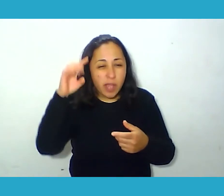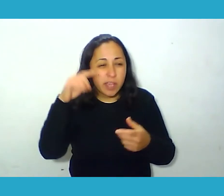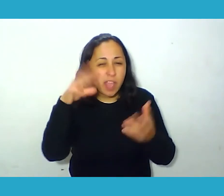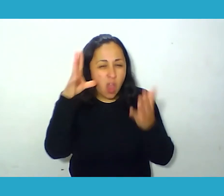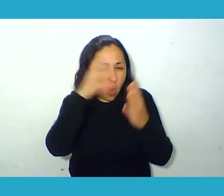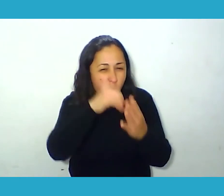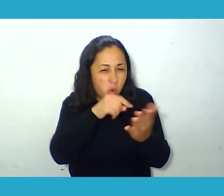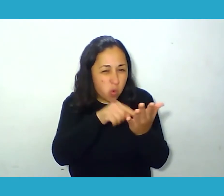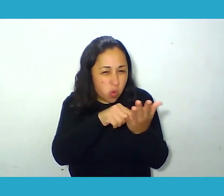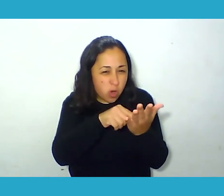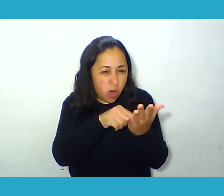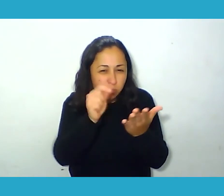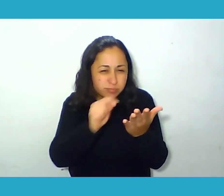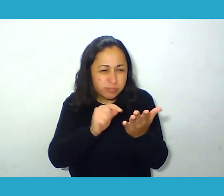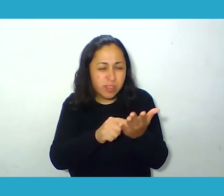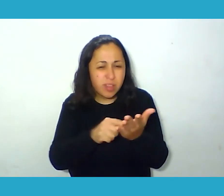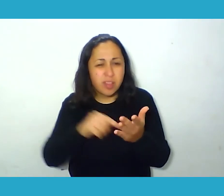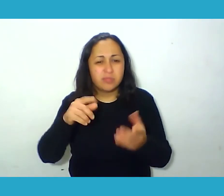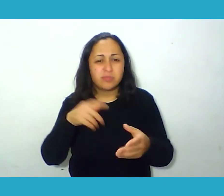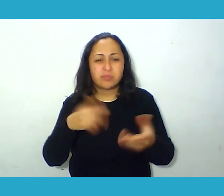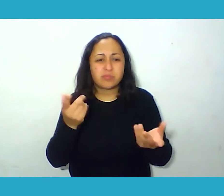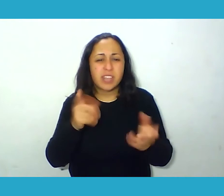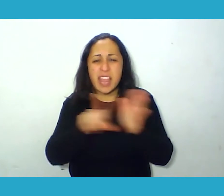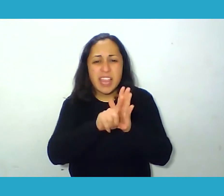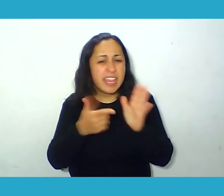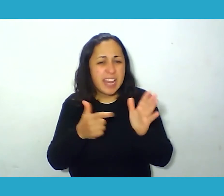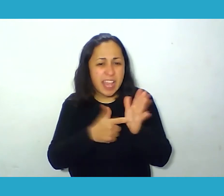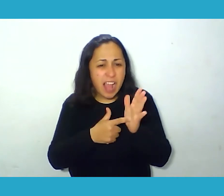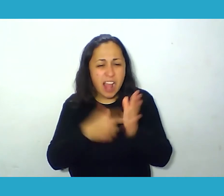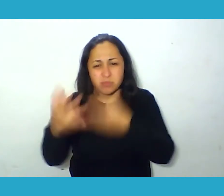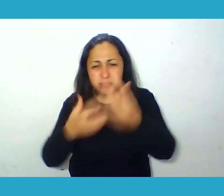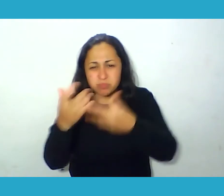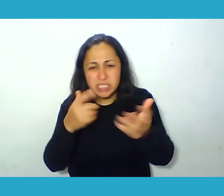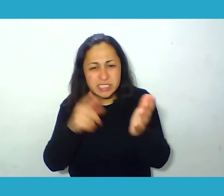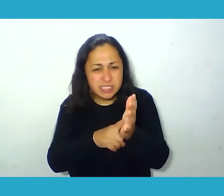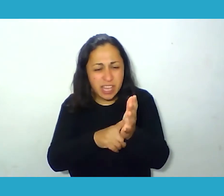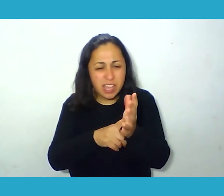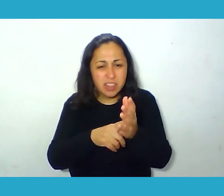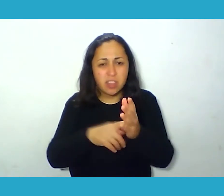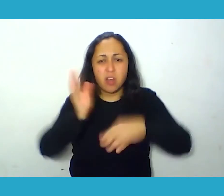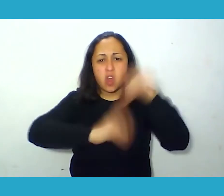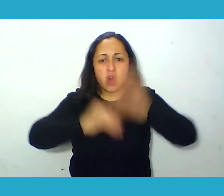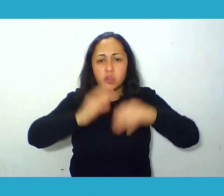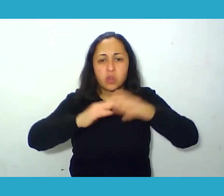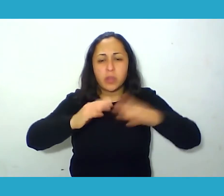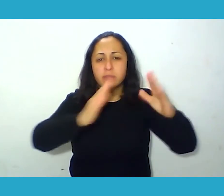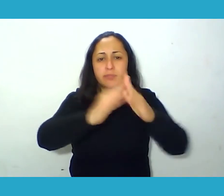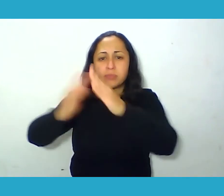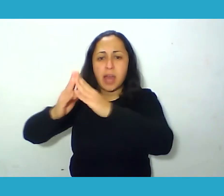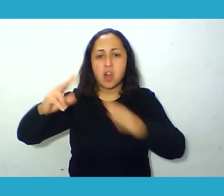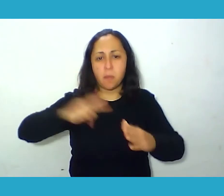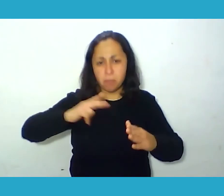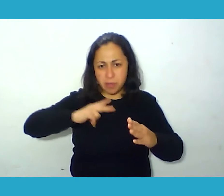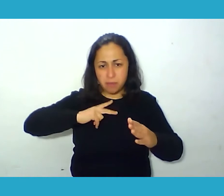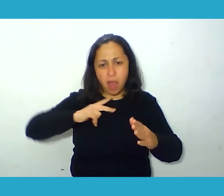implica que las nuevas trazas son desmontes ilimitados, loteos ilegales, countries, incendios. Existen barrios privados en la localidad,